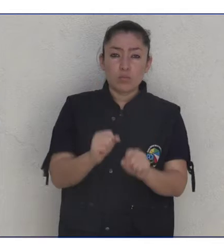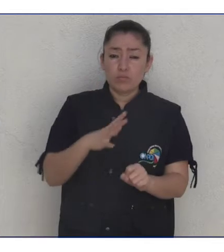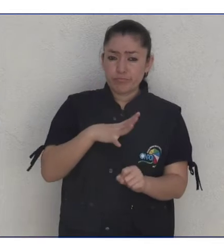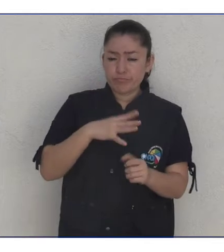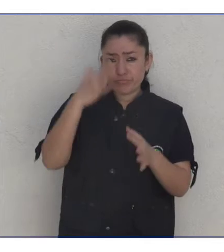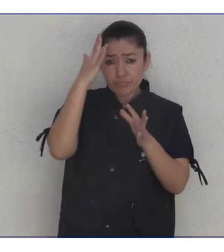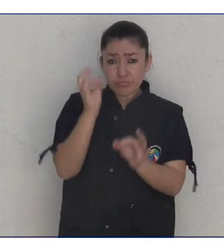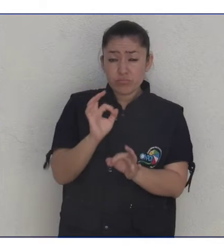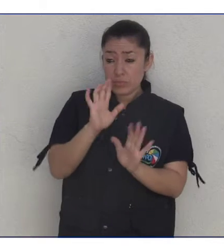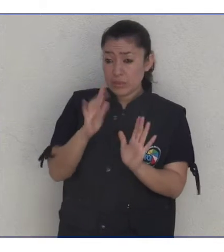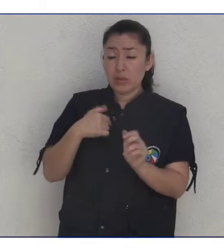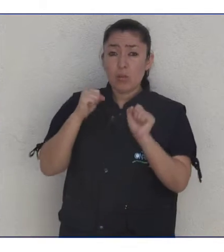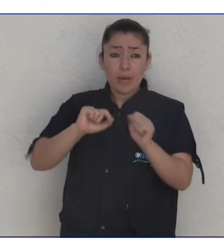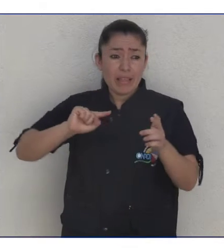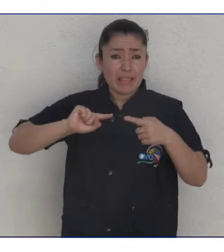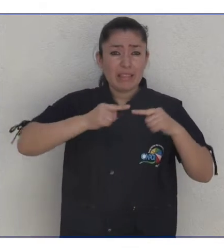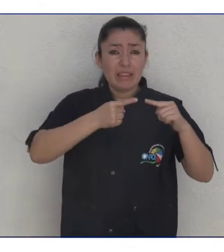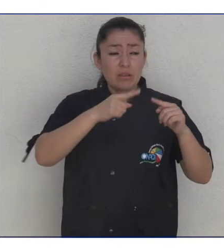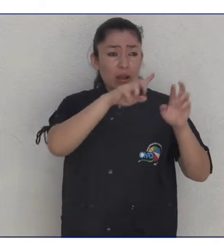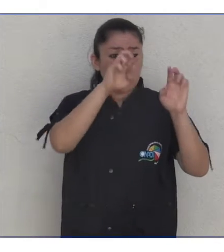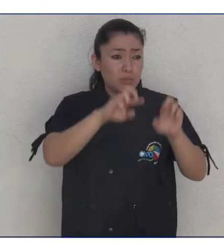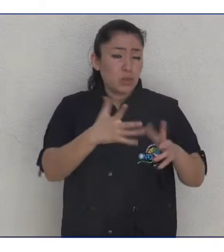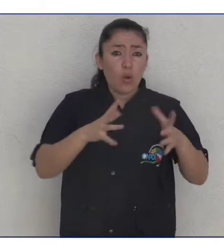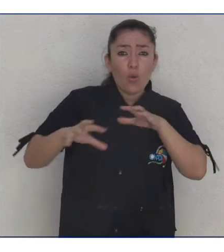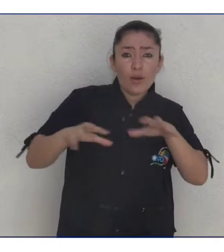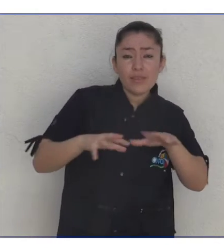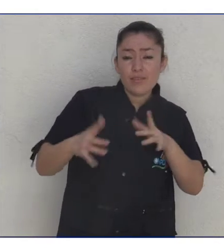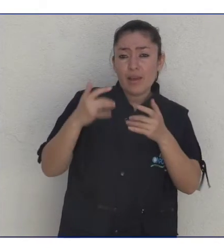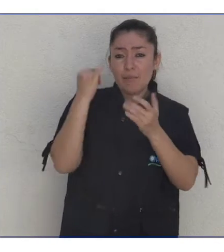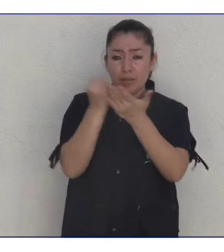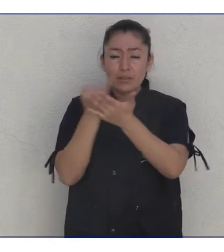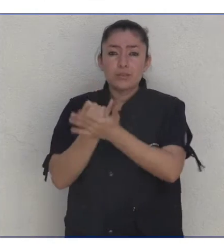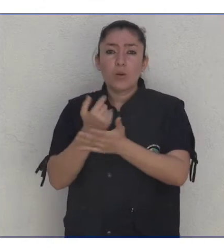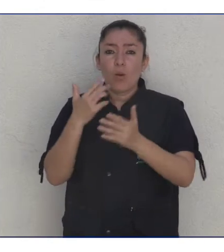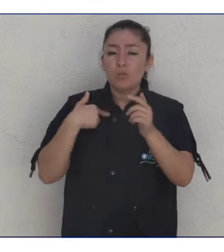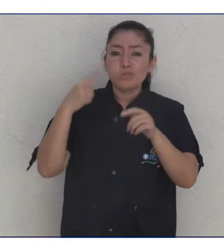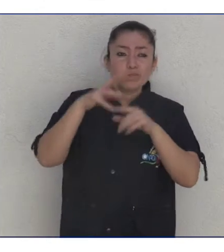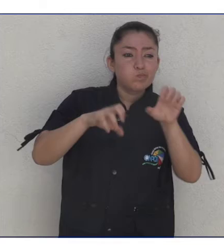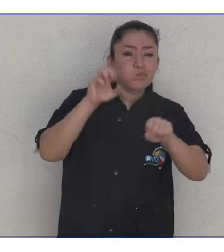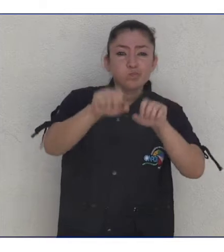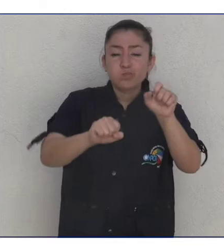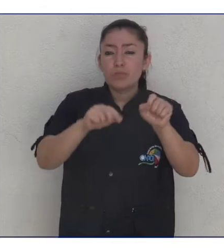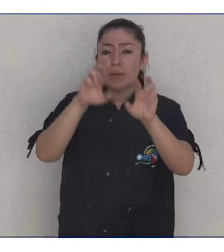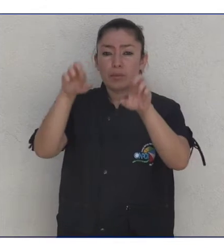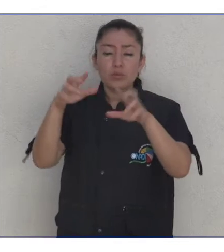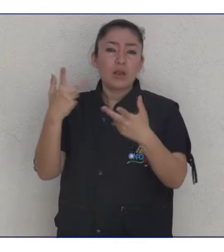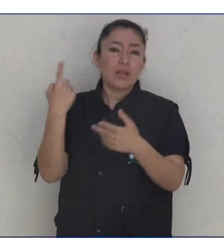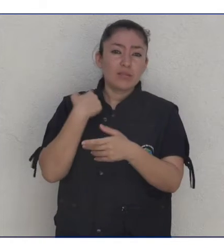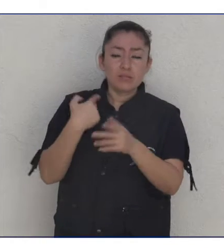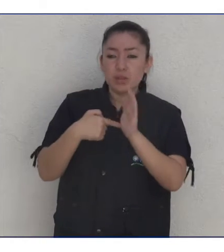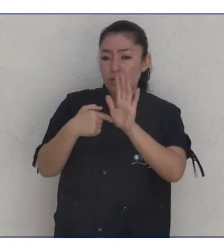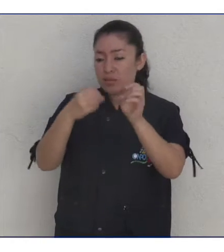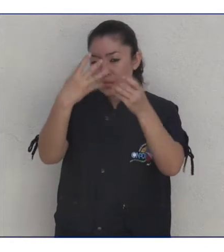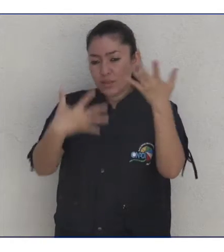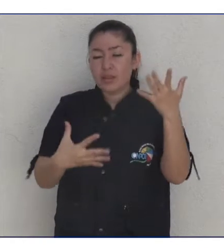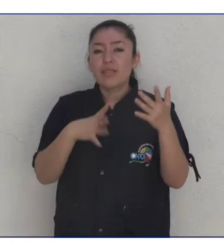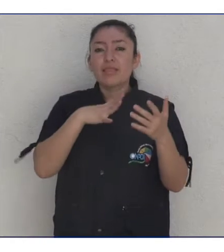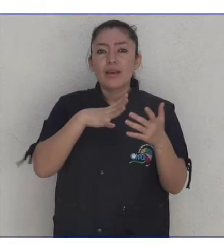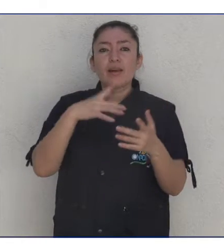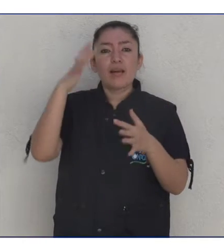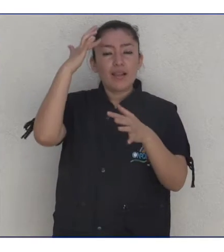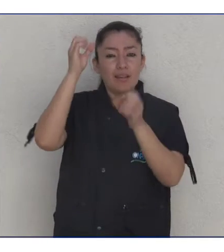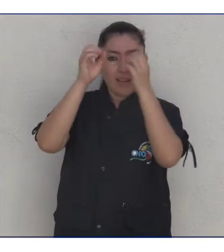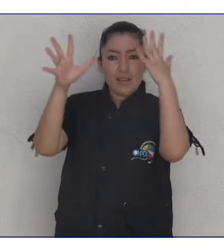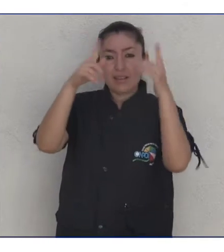pueda causar un serio perjuicio o daño a las actividades de investigación, prevención o persecución de los delitos, la relacionada a los procesos